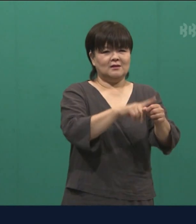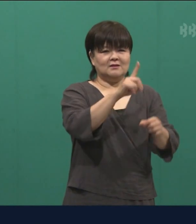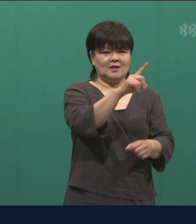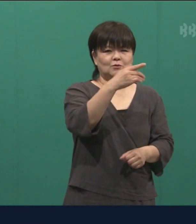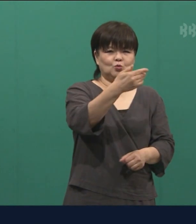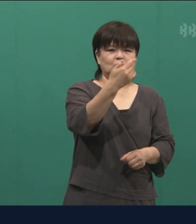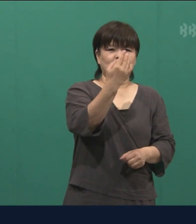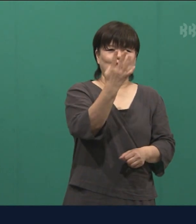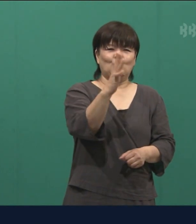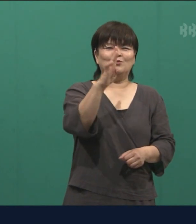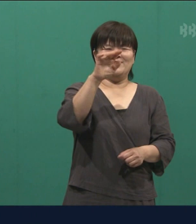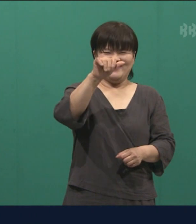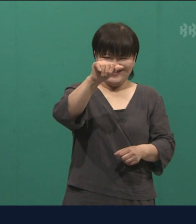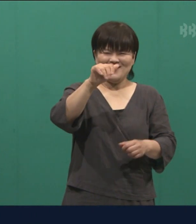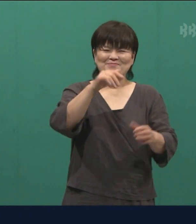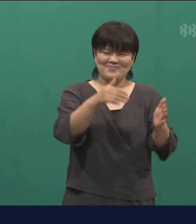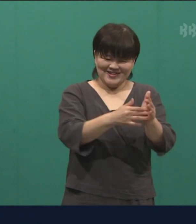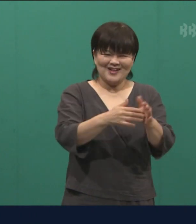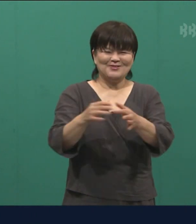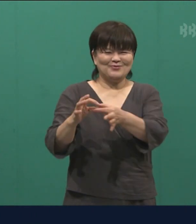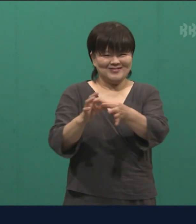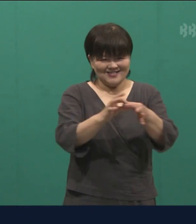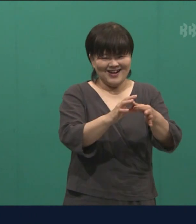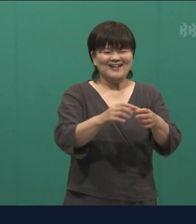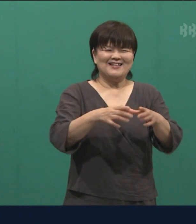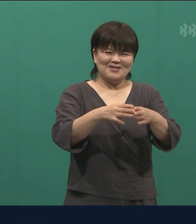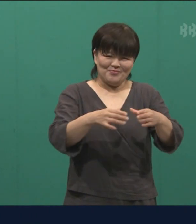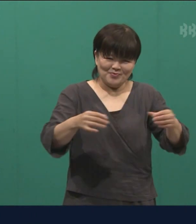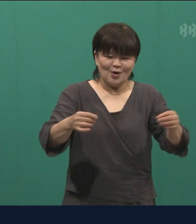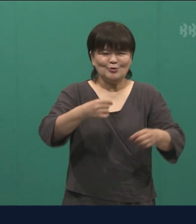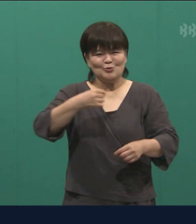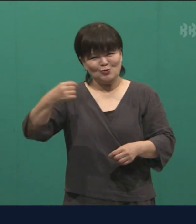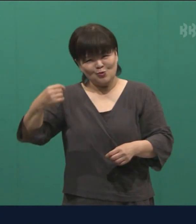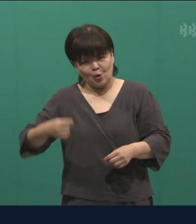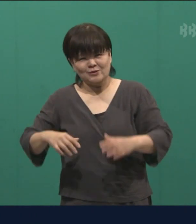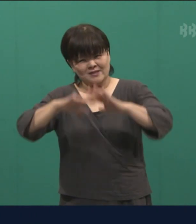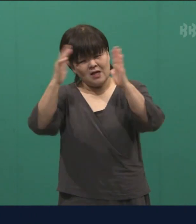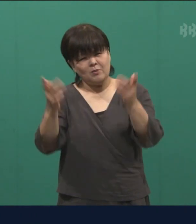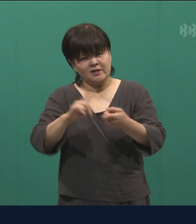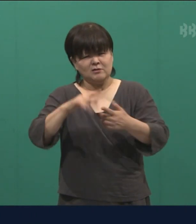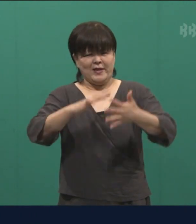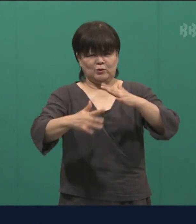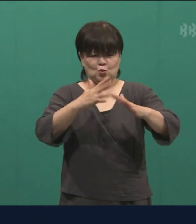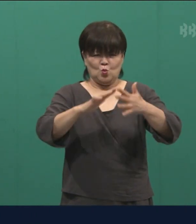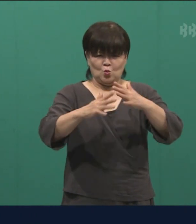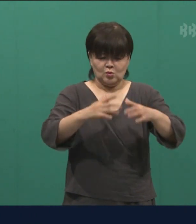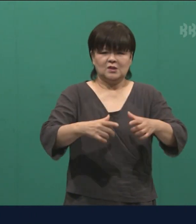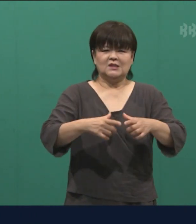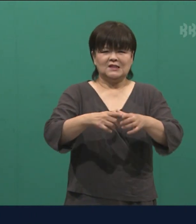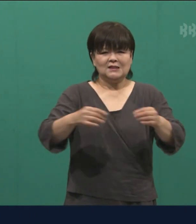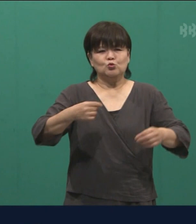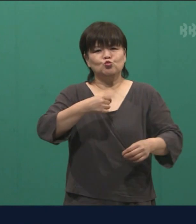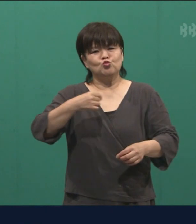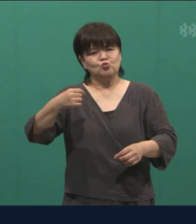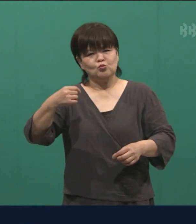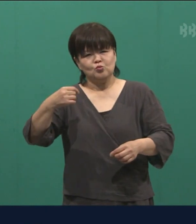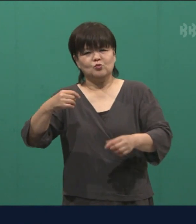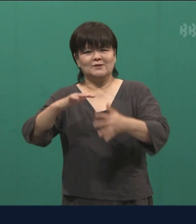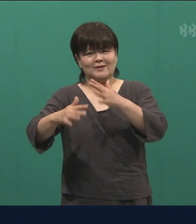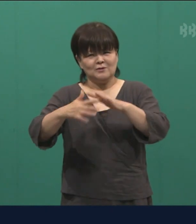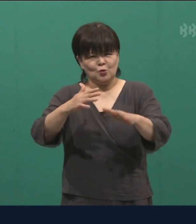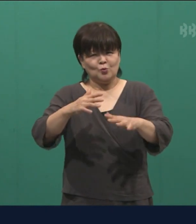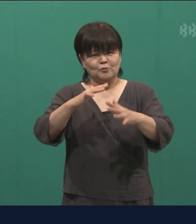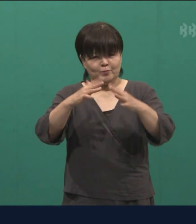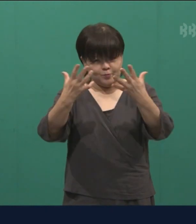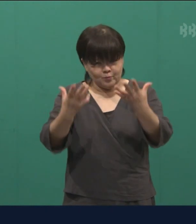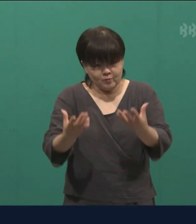1937年から1945年まで続いた日本と中国の全面的な戦争、